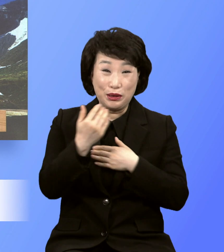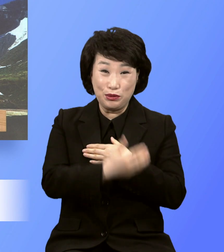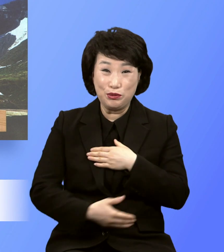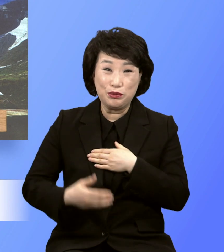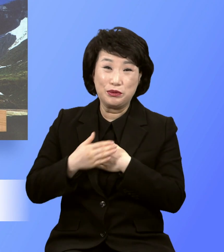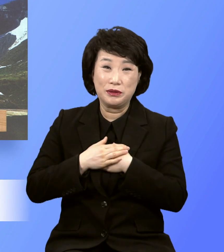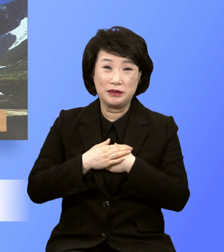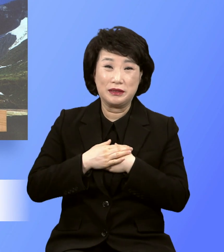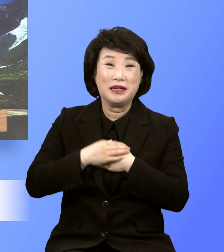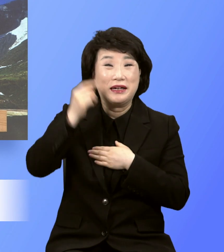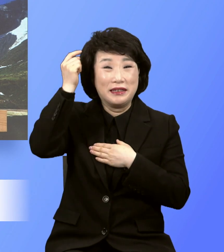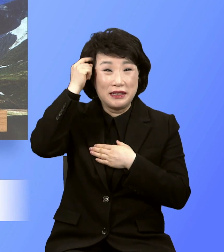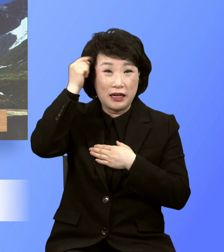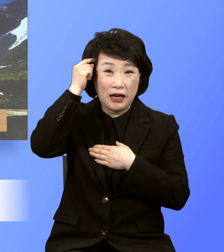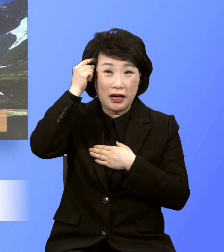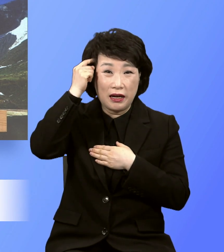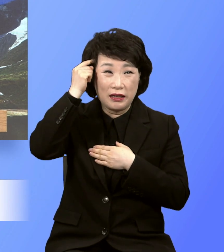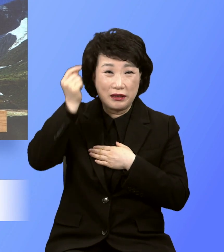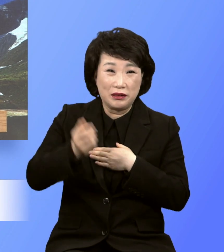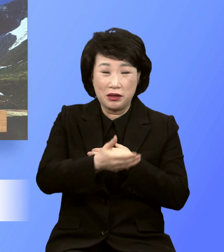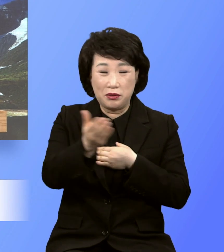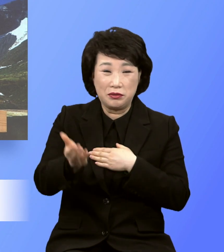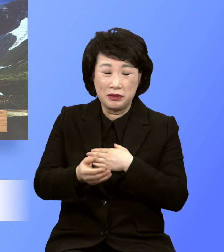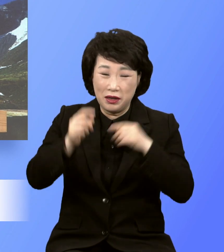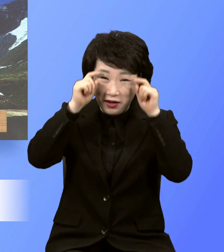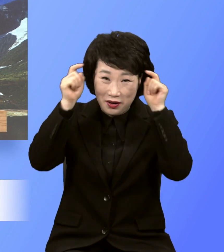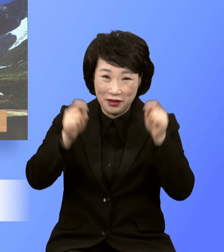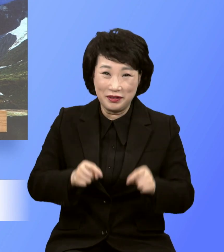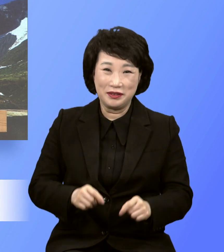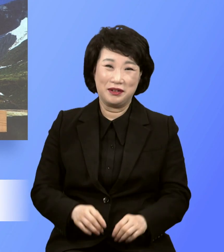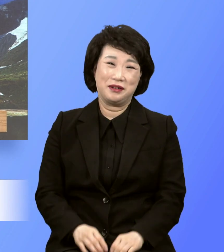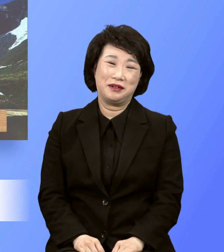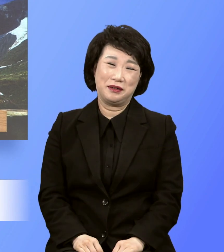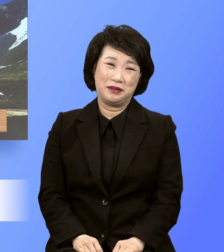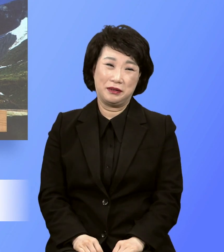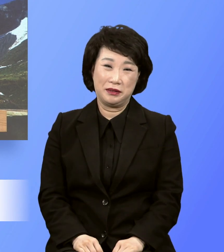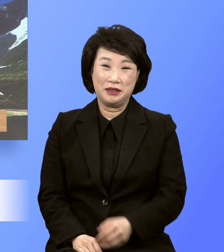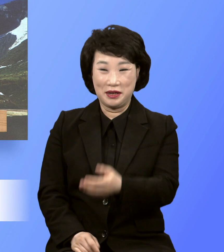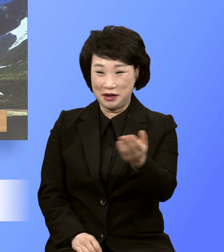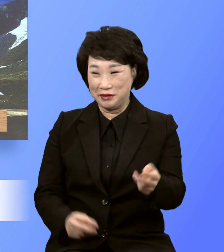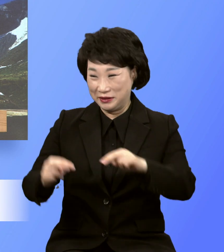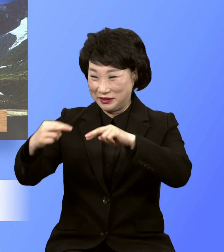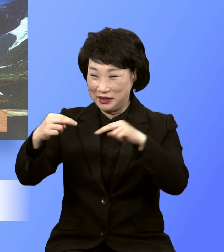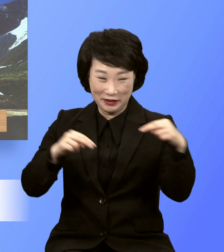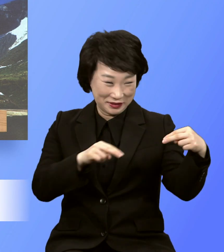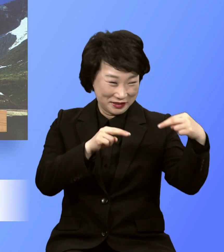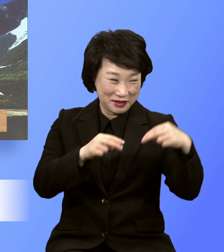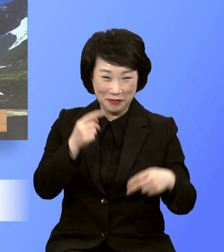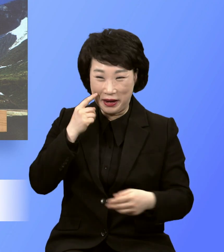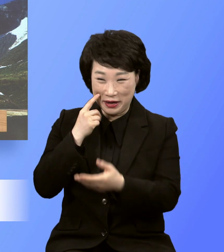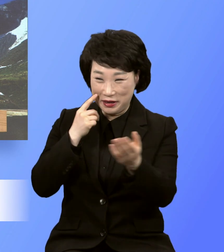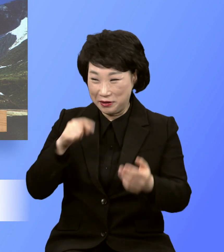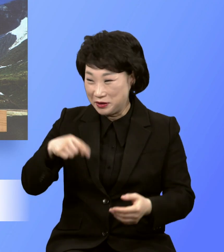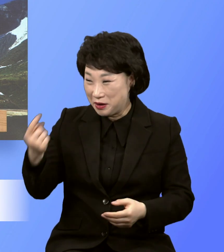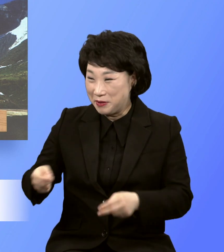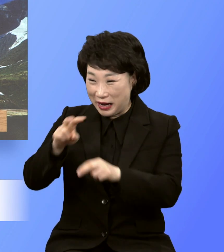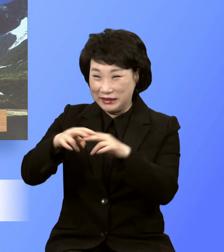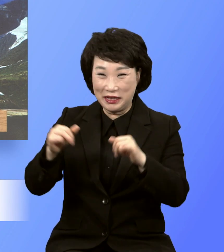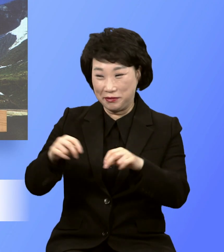육신의 이 머리가 얼마나 어리석은가. 한 옆 사람만 치다봐. 너도 그렇지?